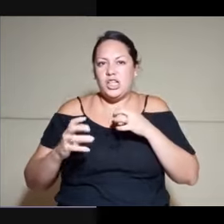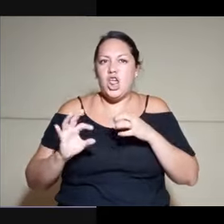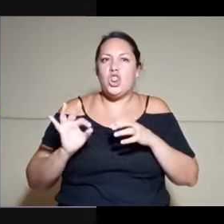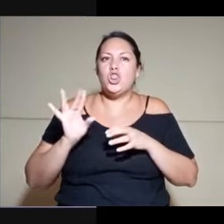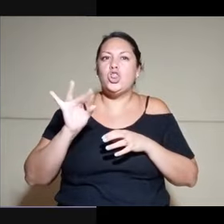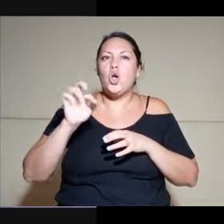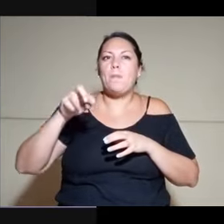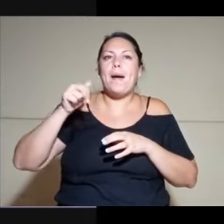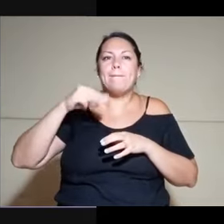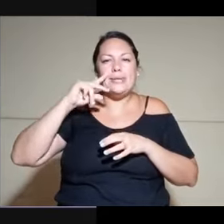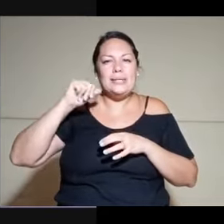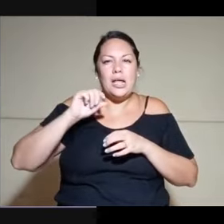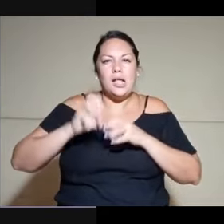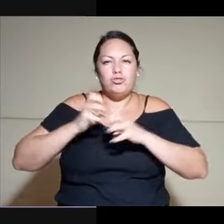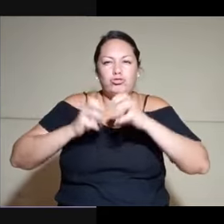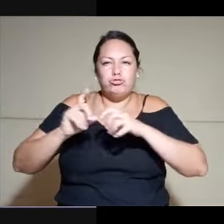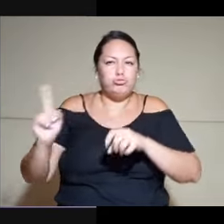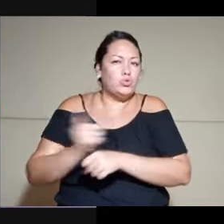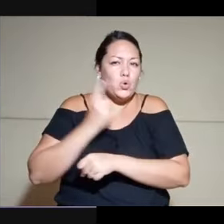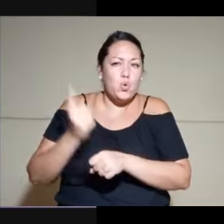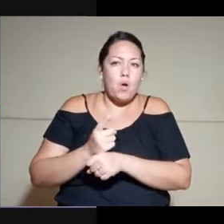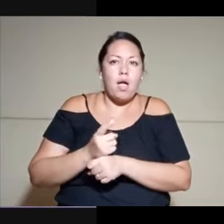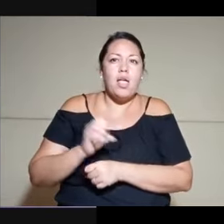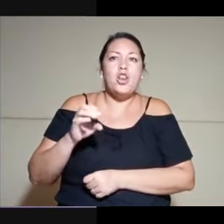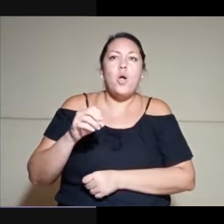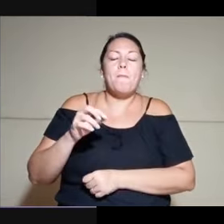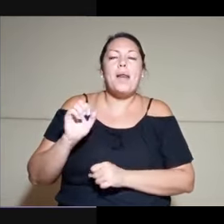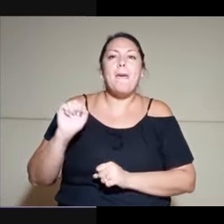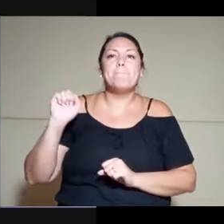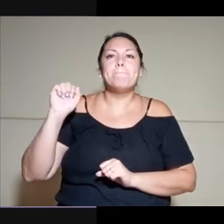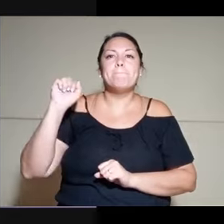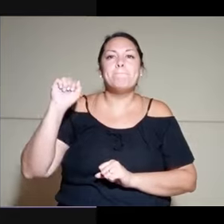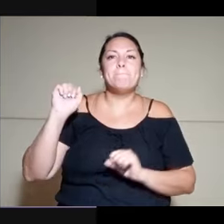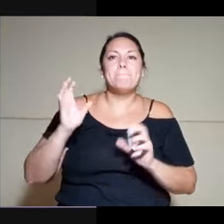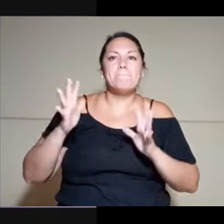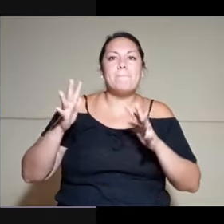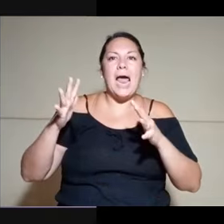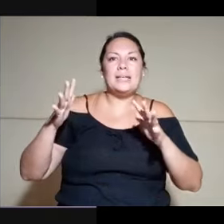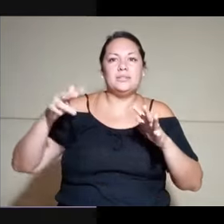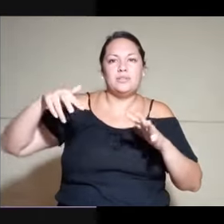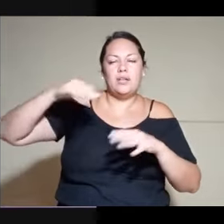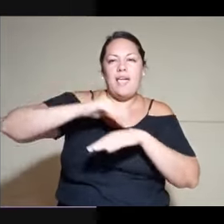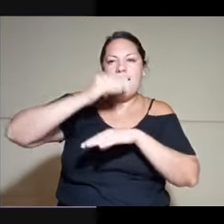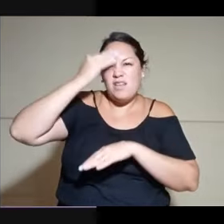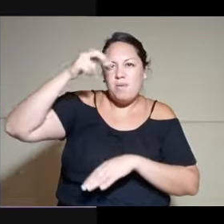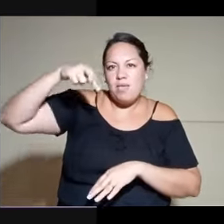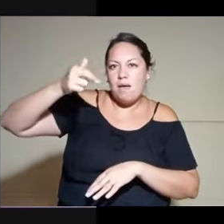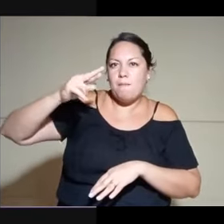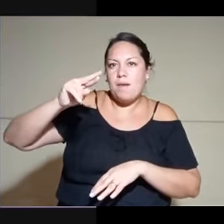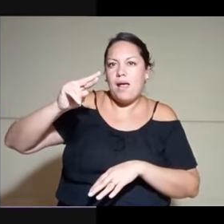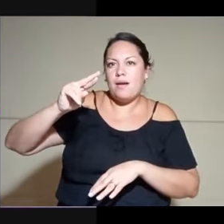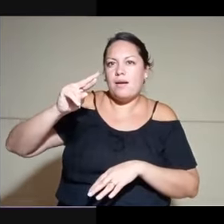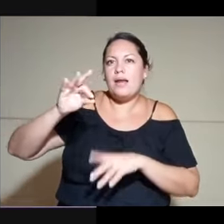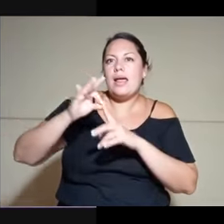dopamina se empiezan a alterar, se degeneran, no producen dopamina, y aparece una enfermedad que es muy conocida, que